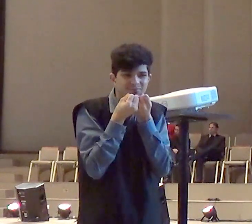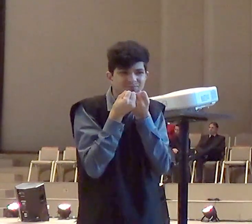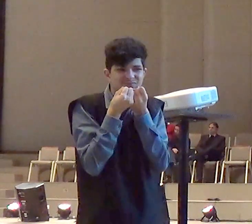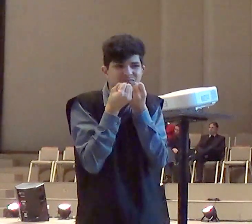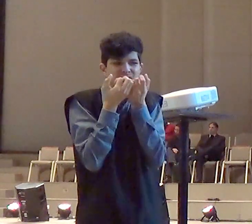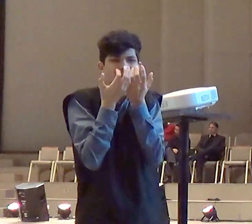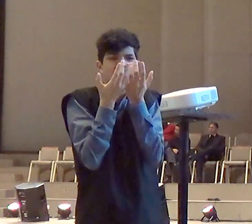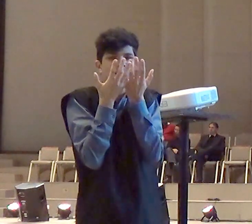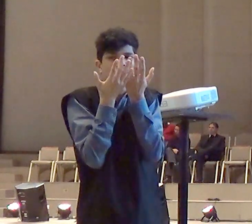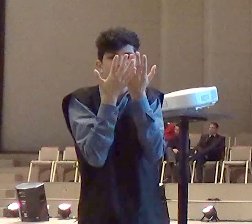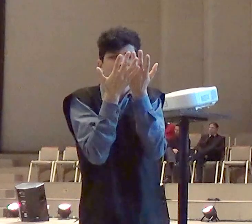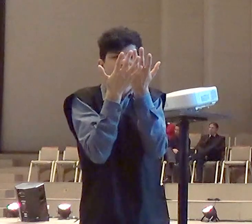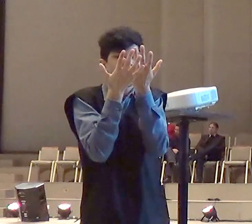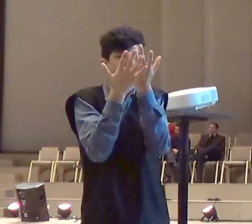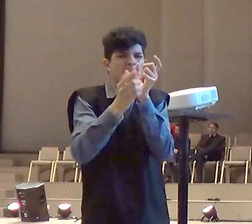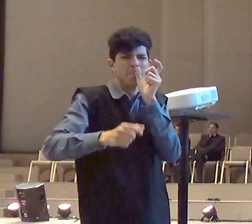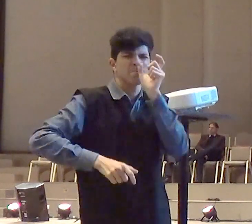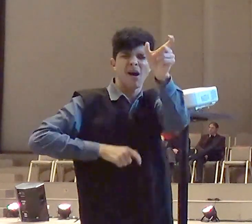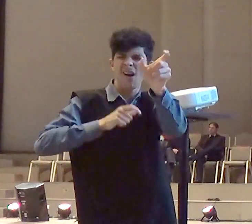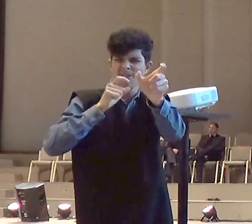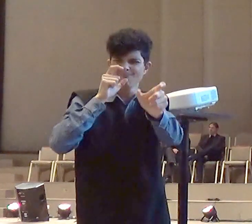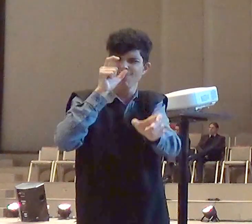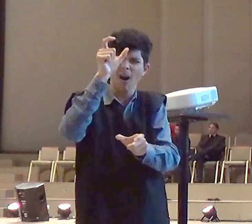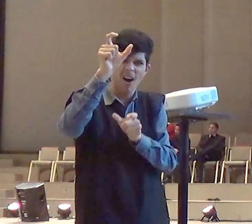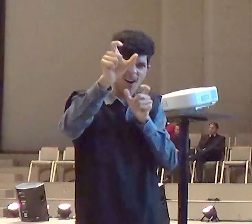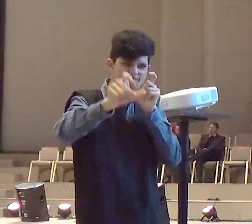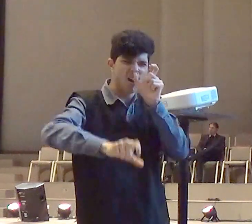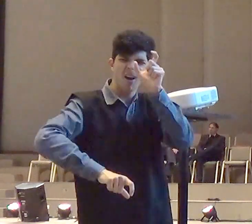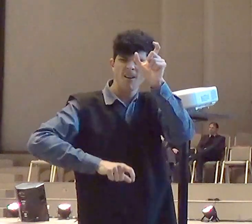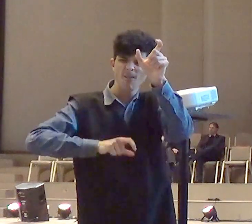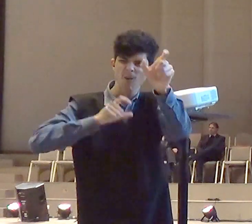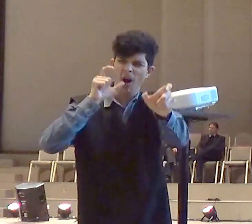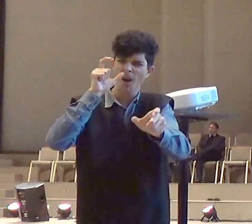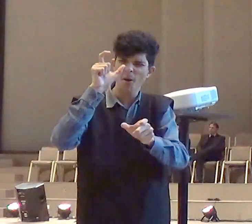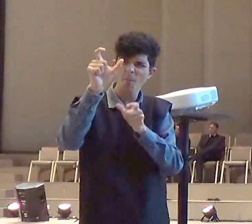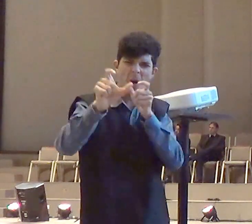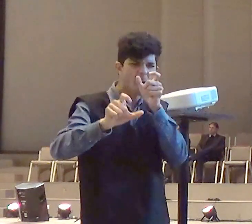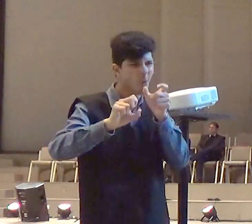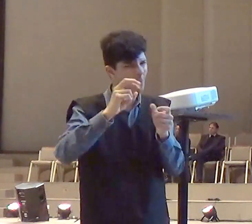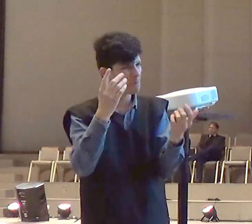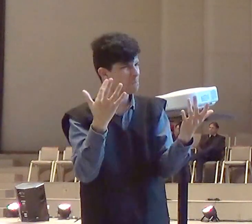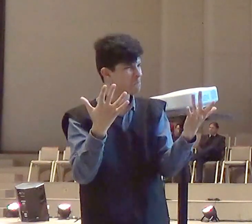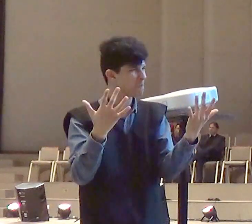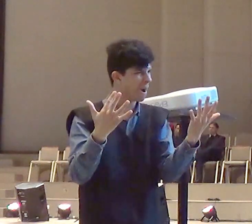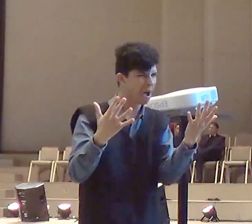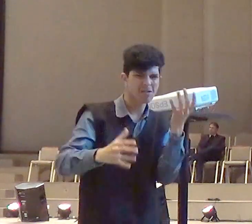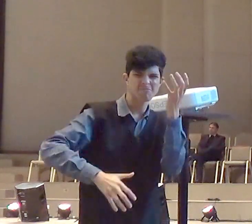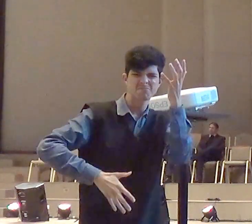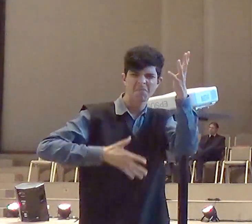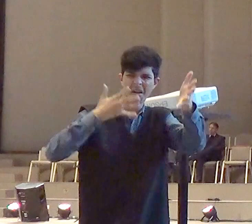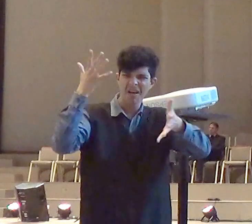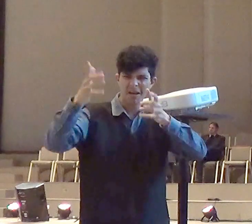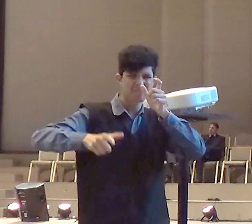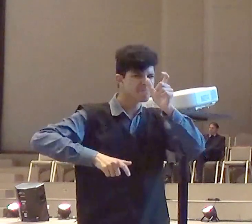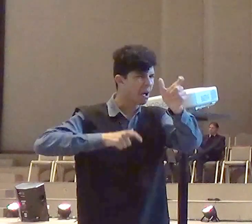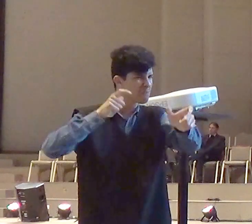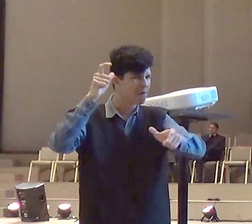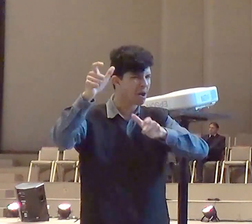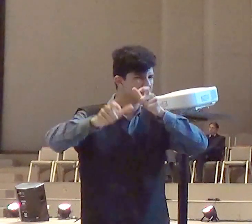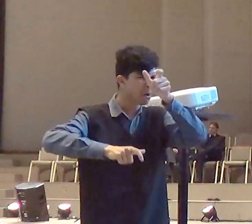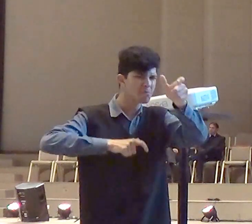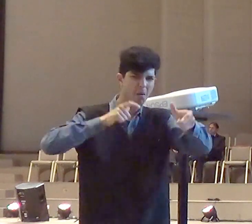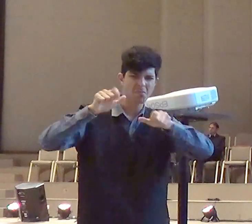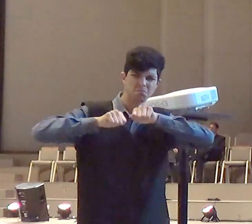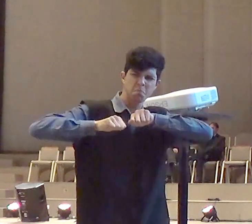a gente começa a jogar para fora esse amargo do nosso coração e a gente começa a contaminar